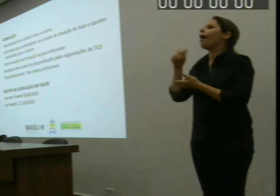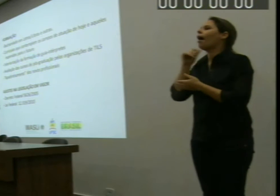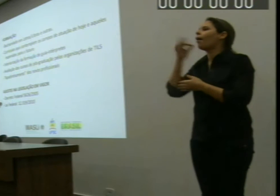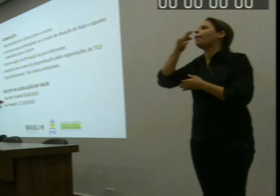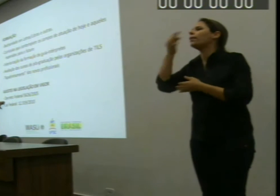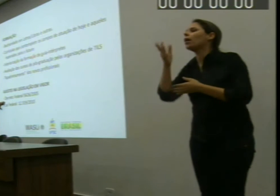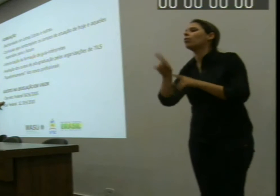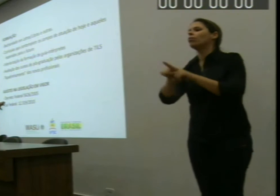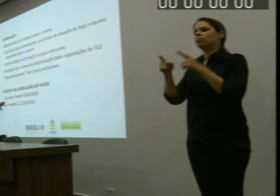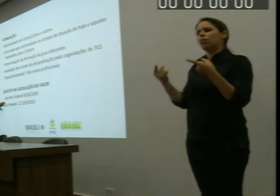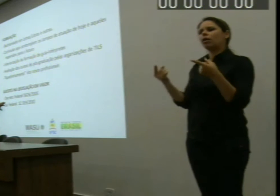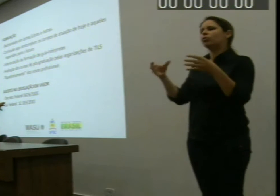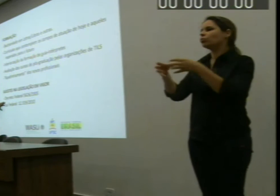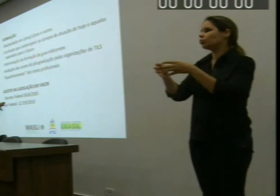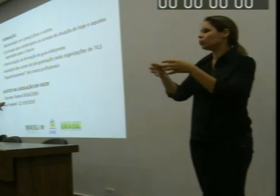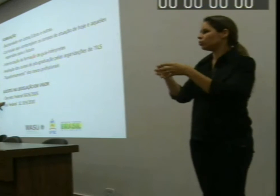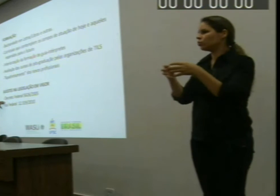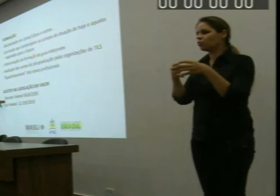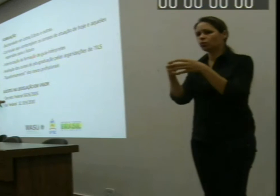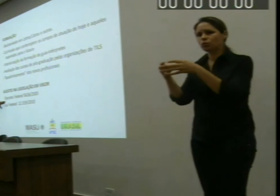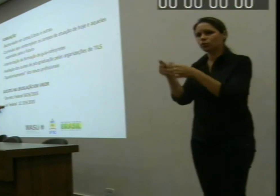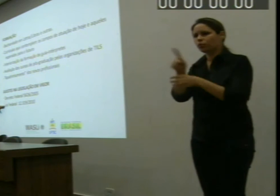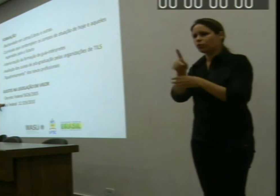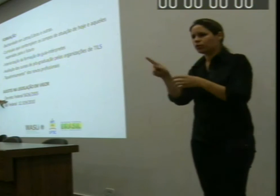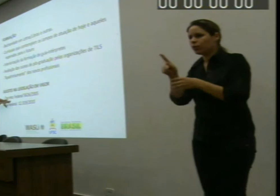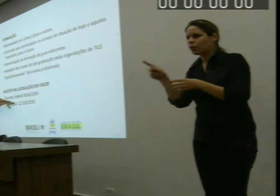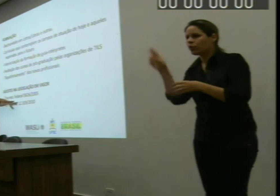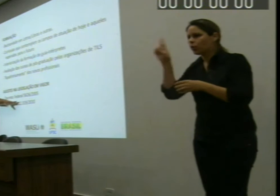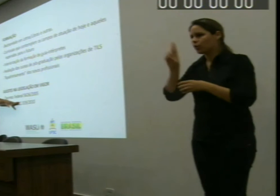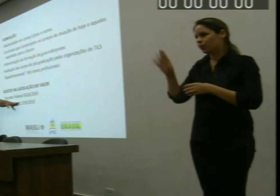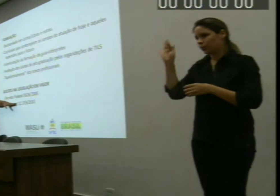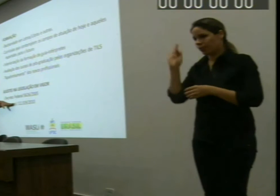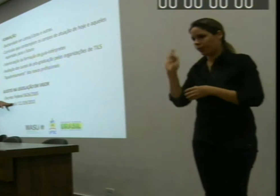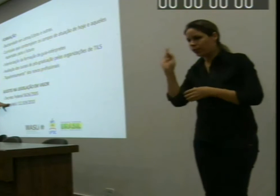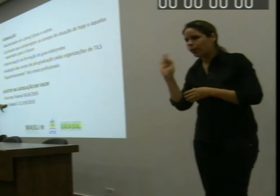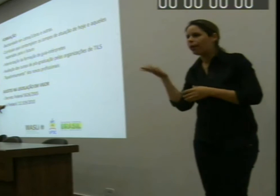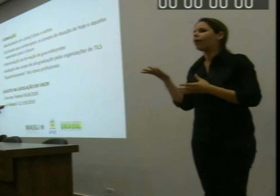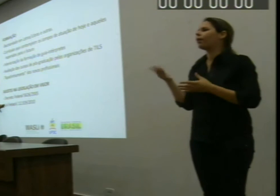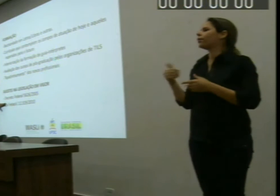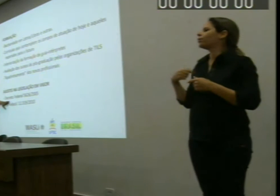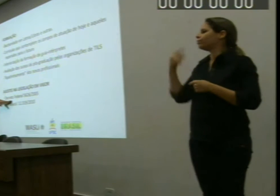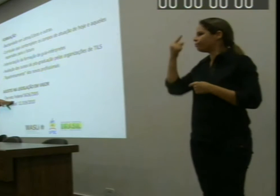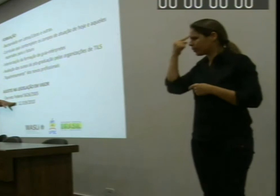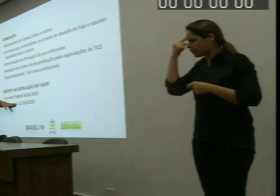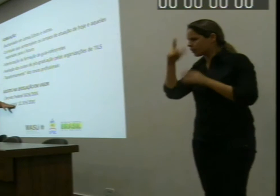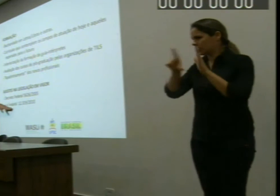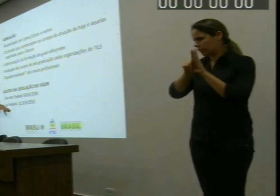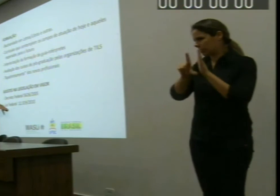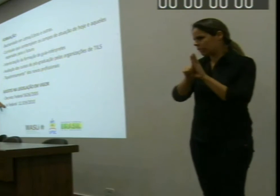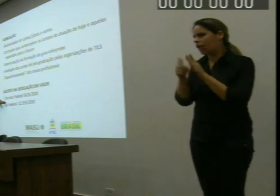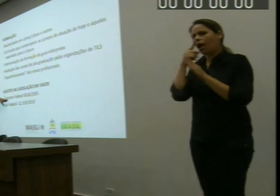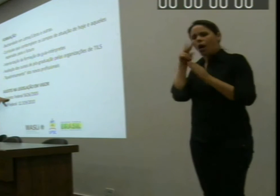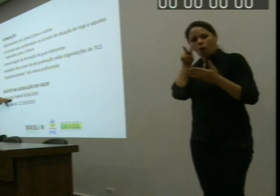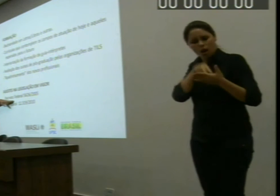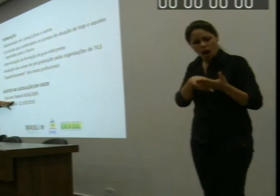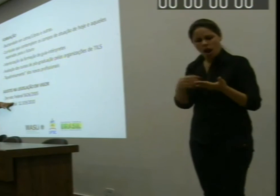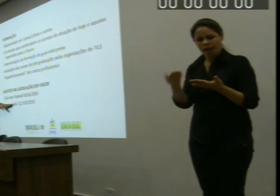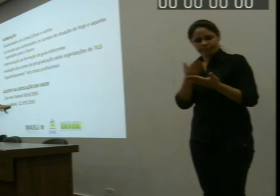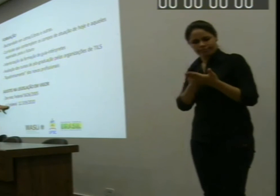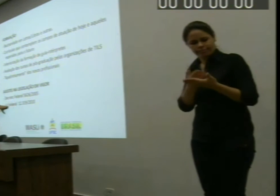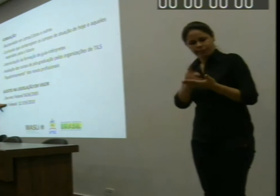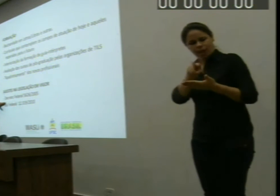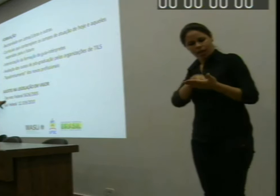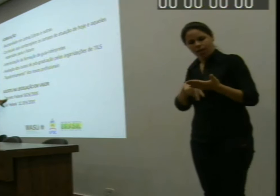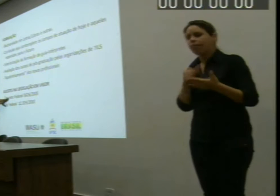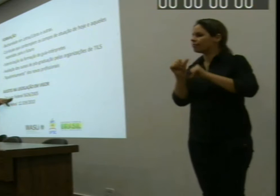professores da da da Universidade já pararam para estudar a legislação e trabalhar a legislação e ver o o que que precisa ser alterado o